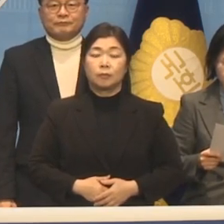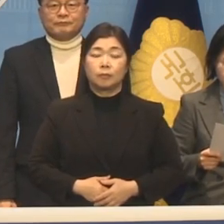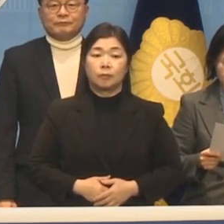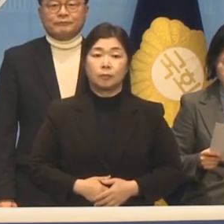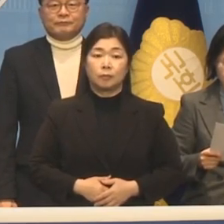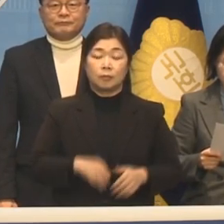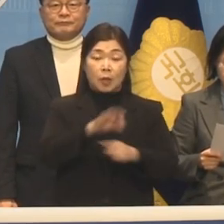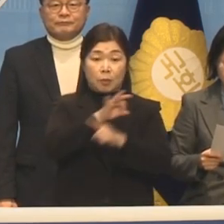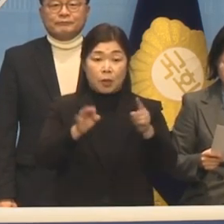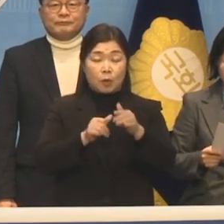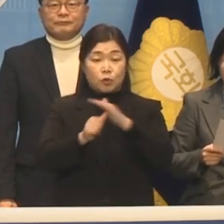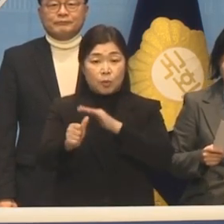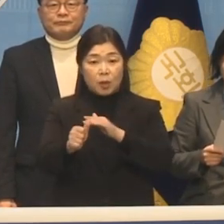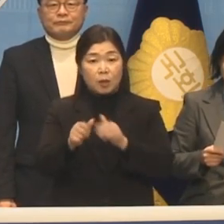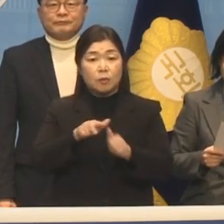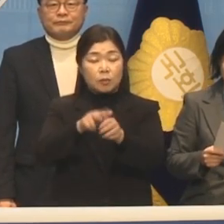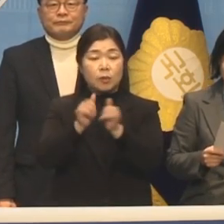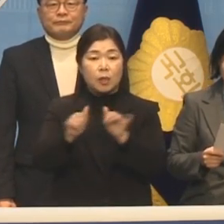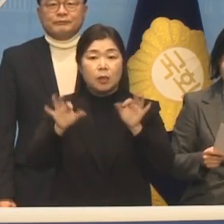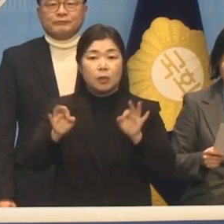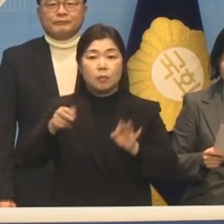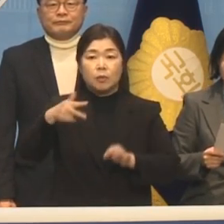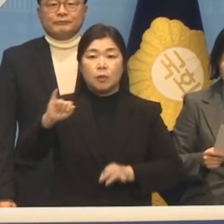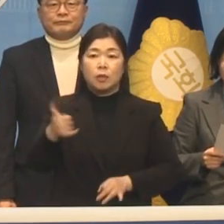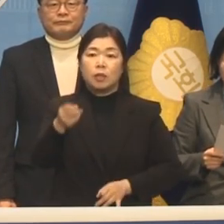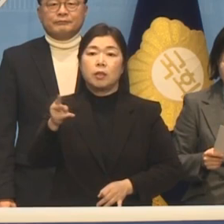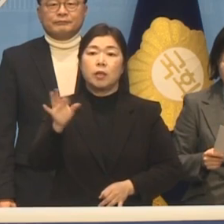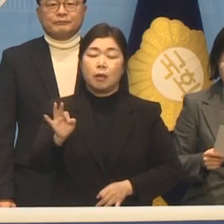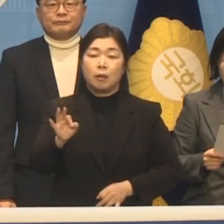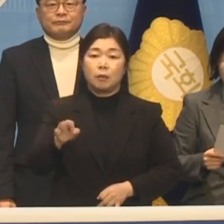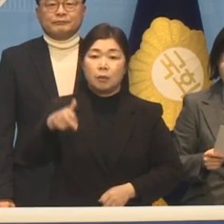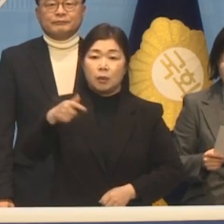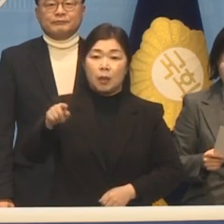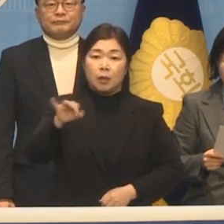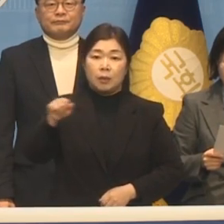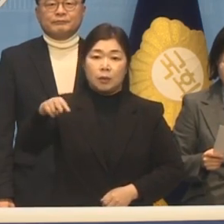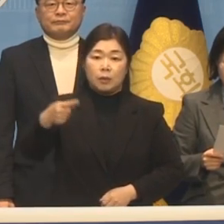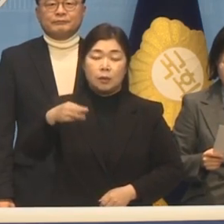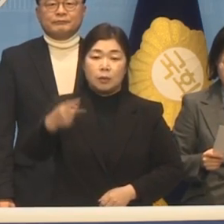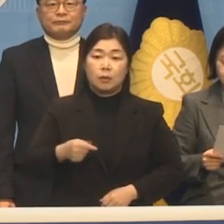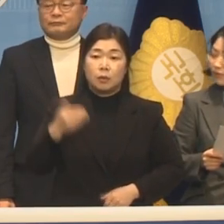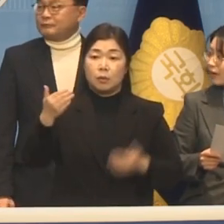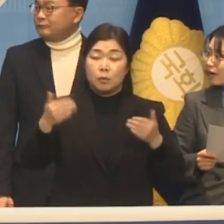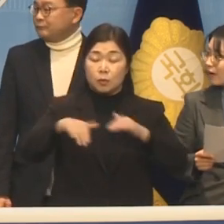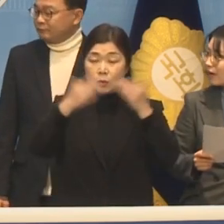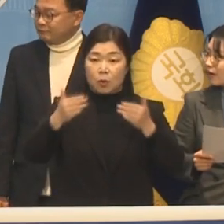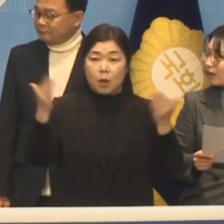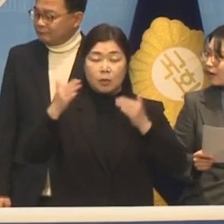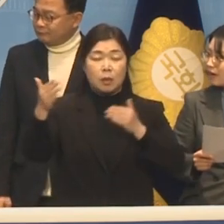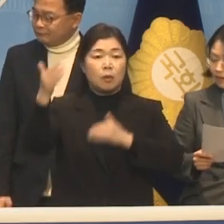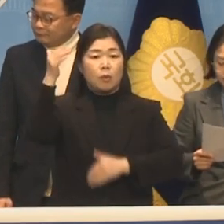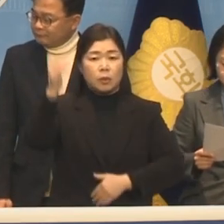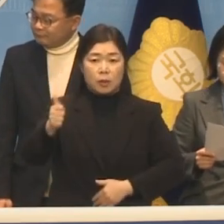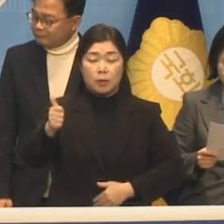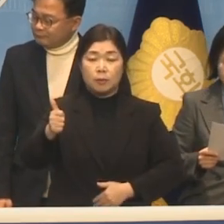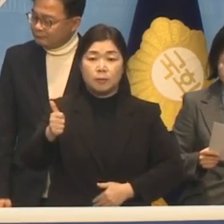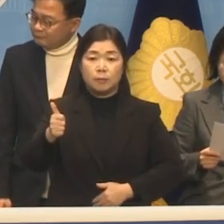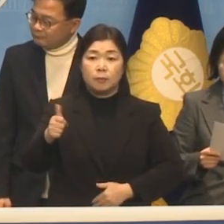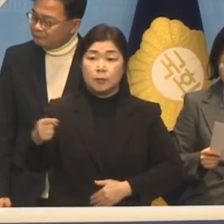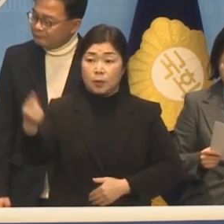국회의원 비례대표 출마 도전자 김진향 카이스트 전 총학세장님은 지금 함께하고 계시진